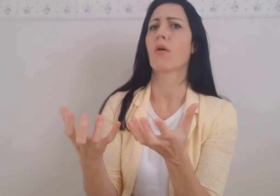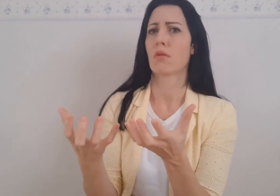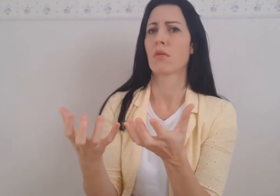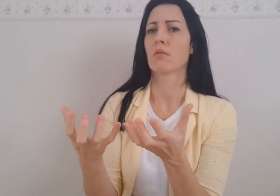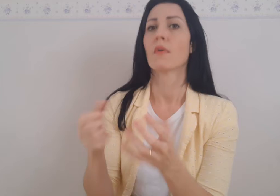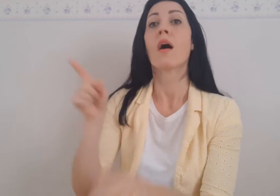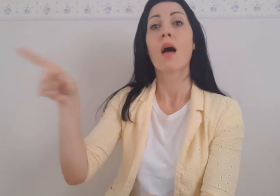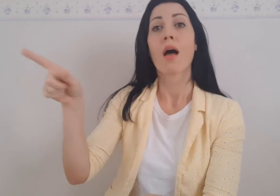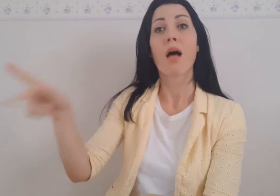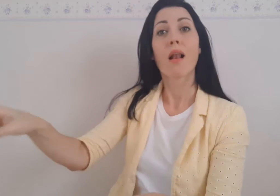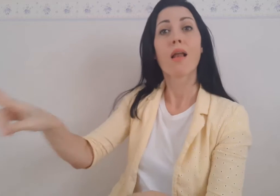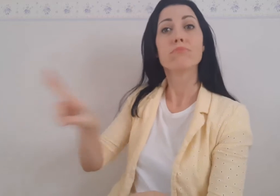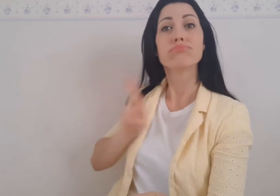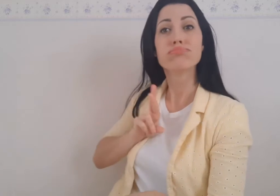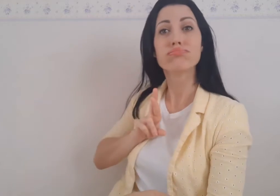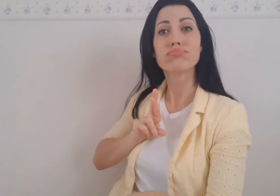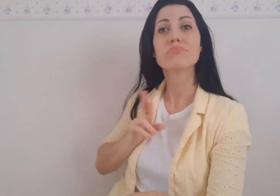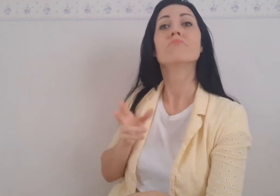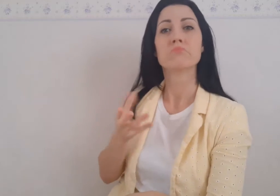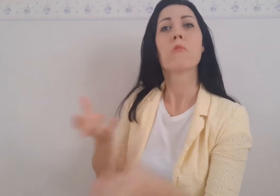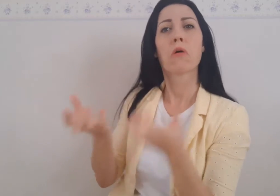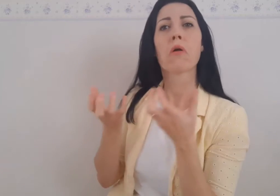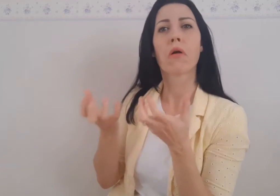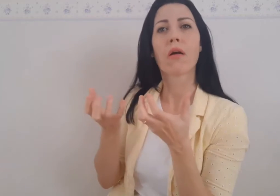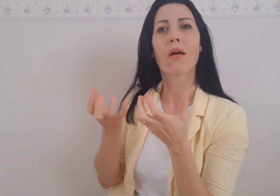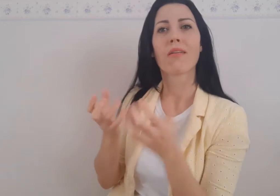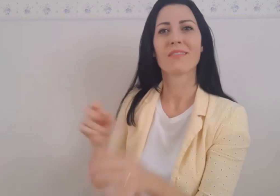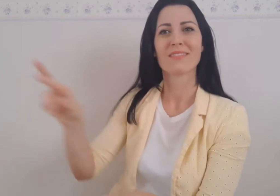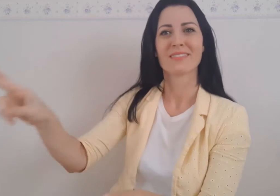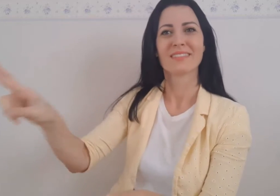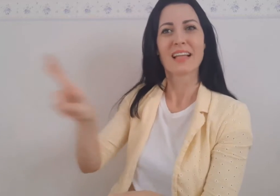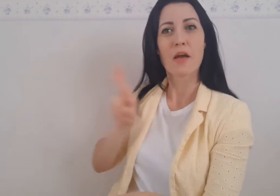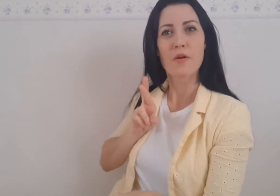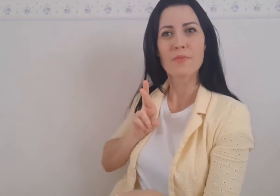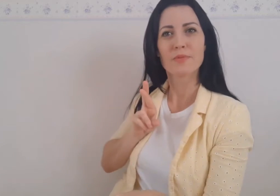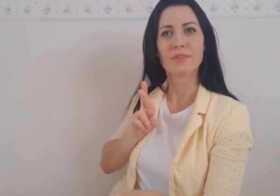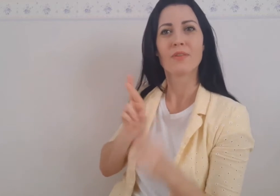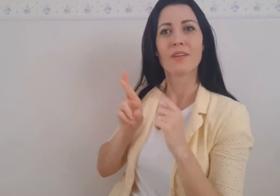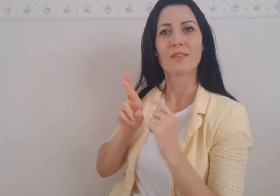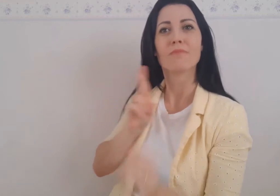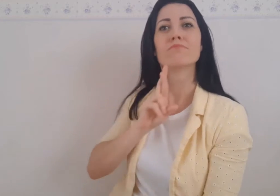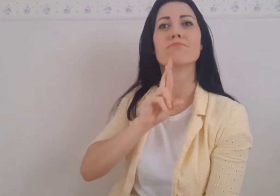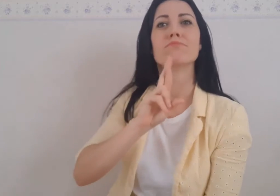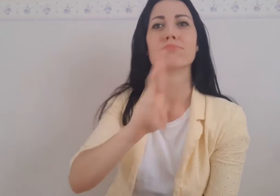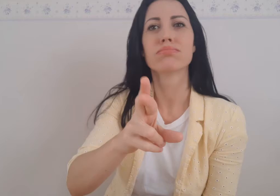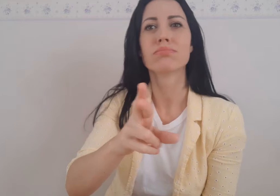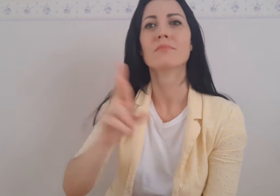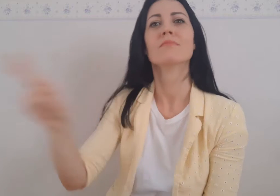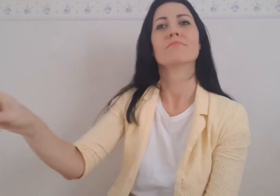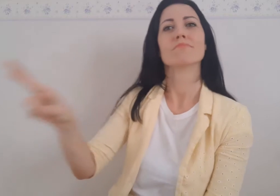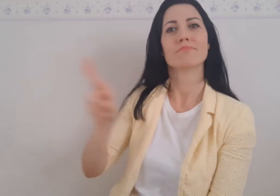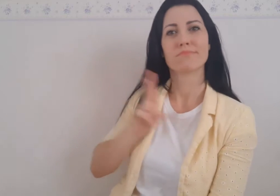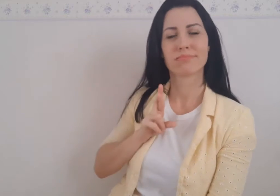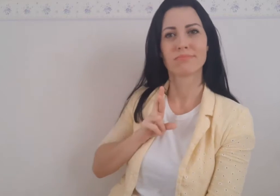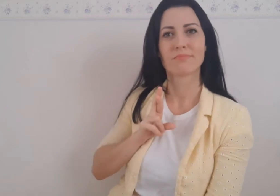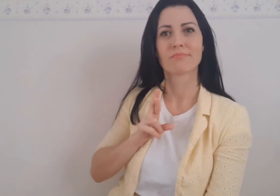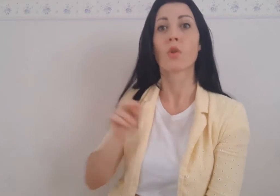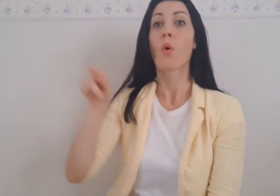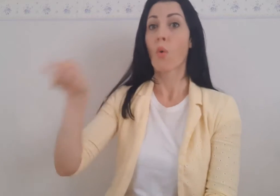eu quero. Ele responde para mim, ele quer. Ele responde para mim, eu respondo para você, ele